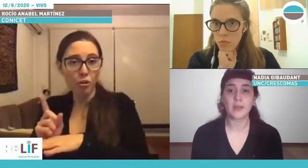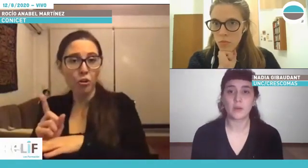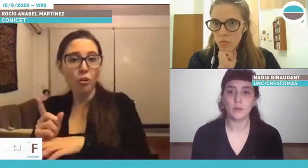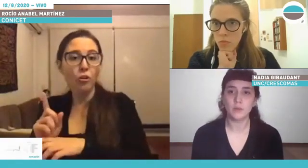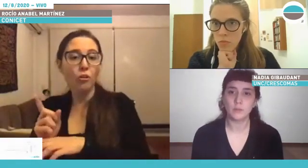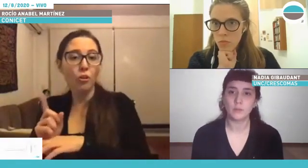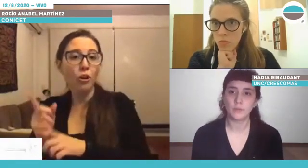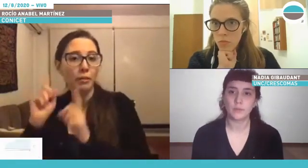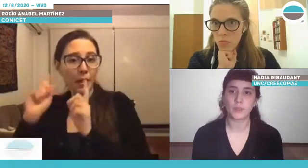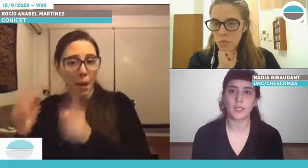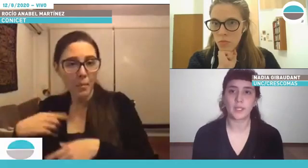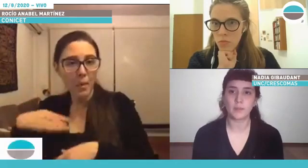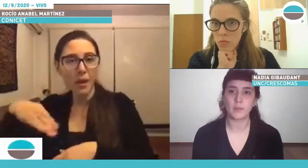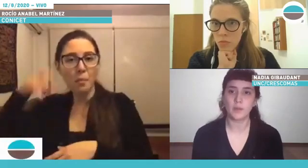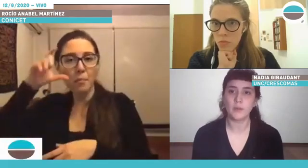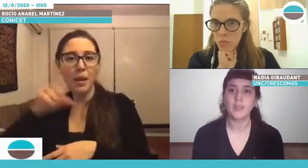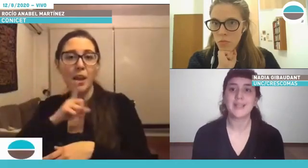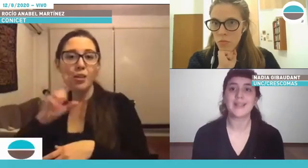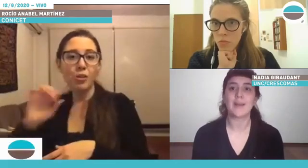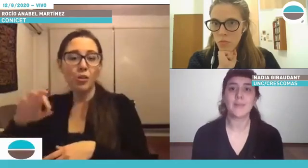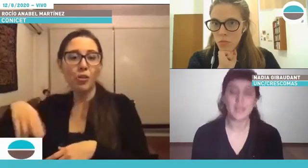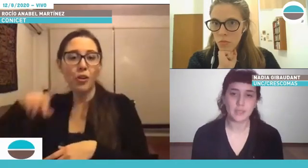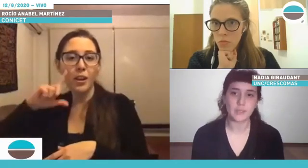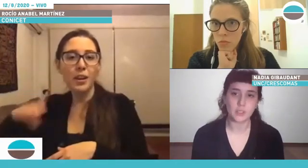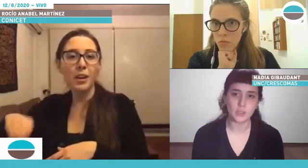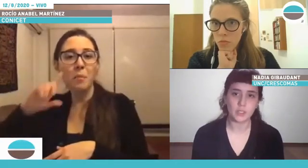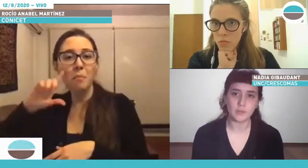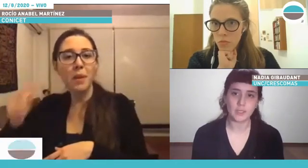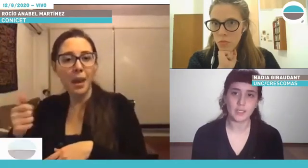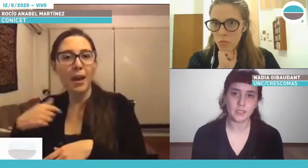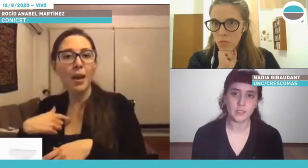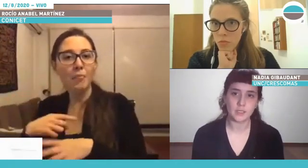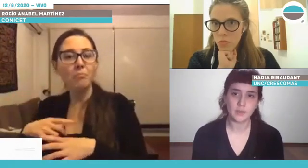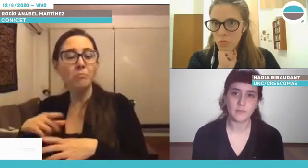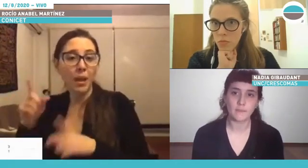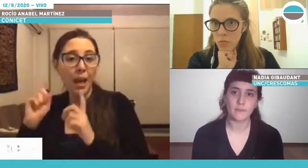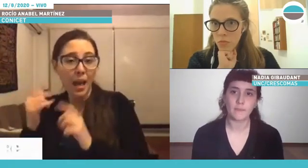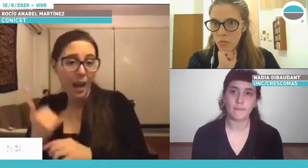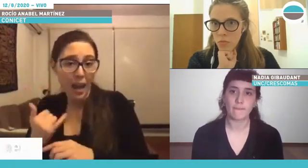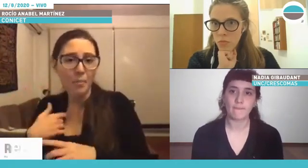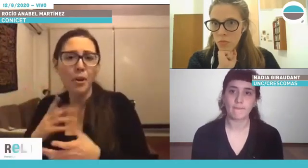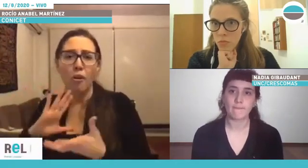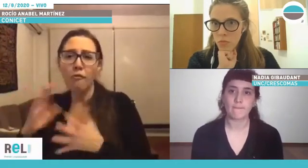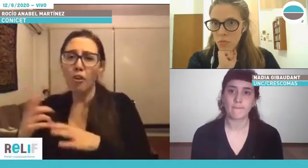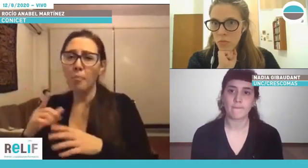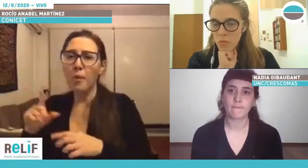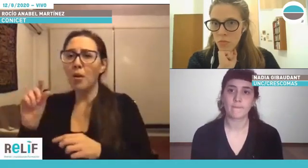En perro, por ejemplo, también hay metonimia,